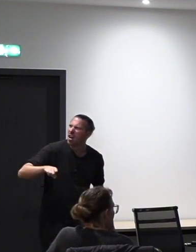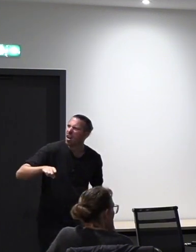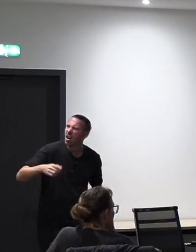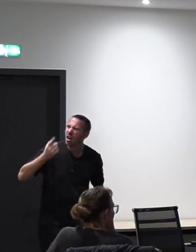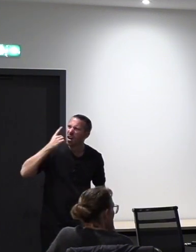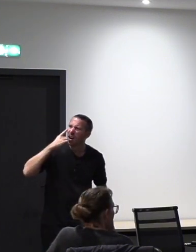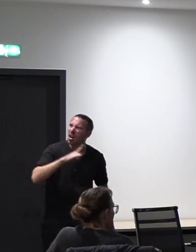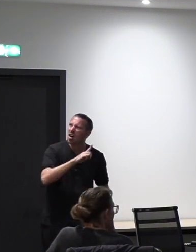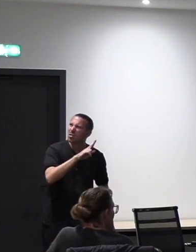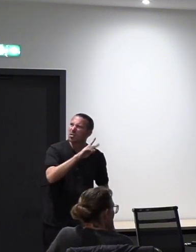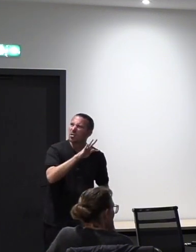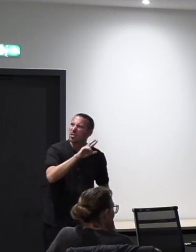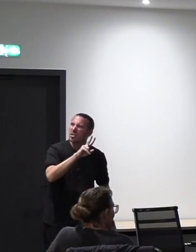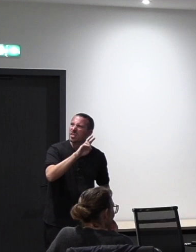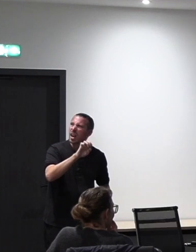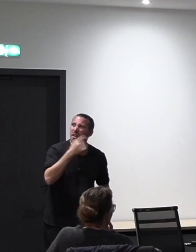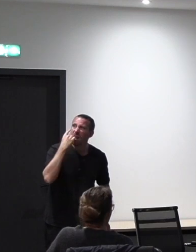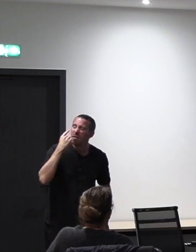envoyé !»